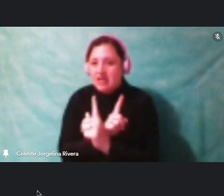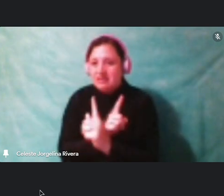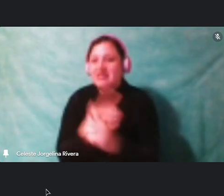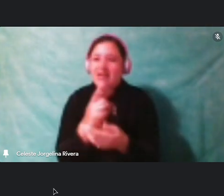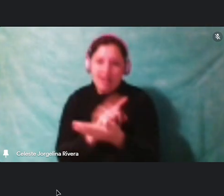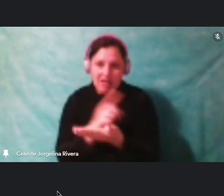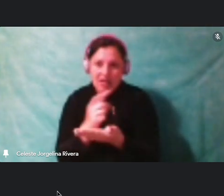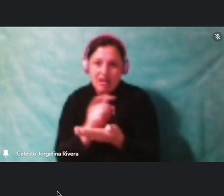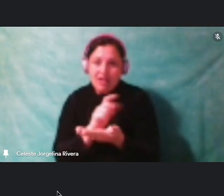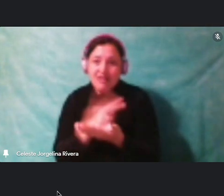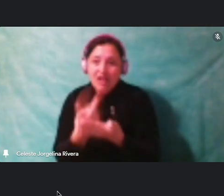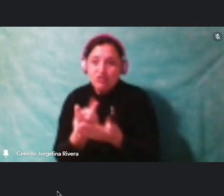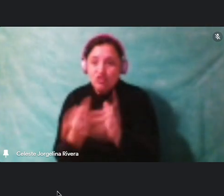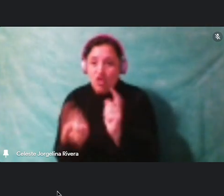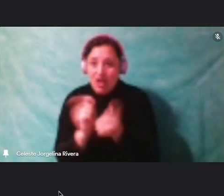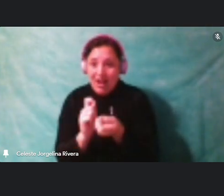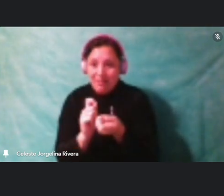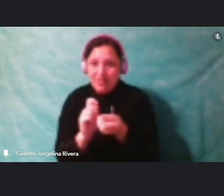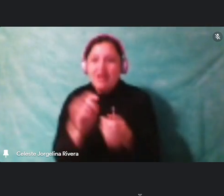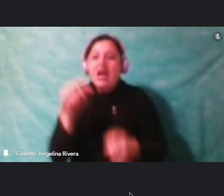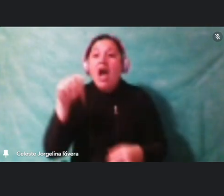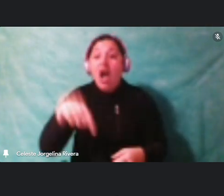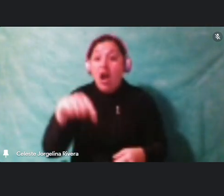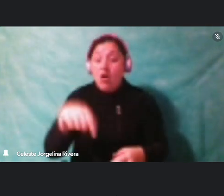sería ciertas funcionalidades.